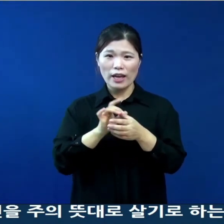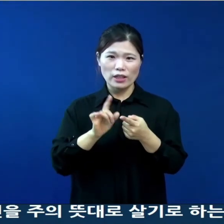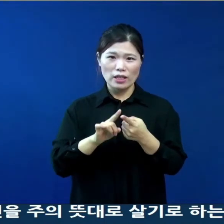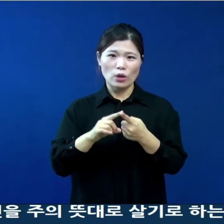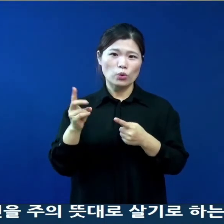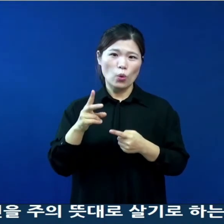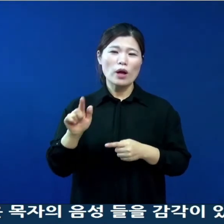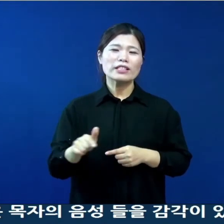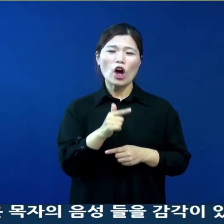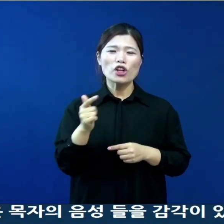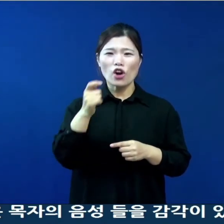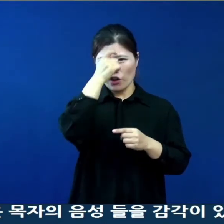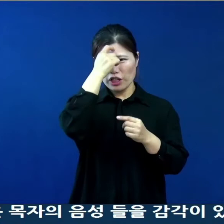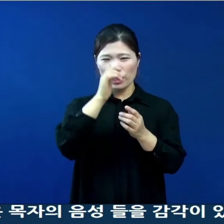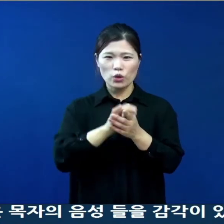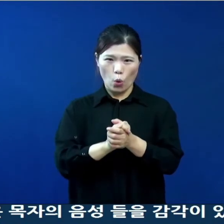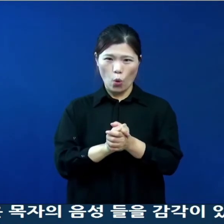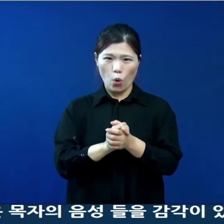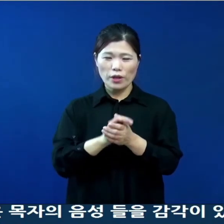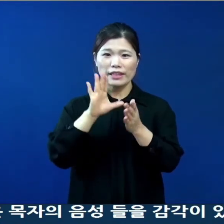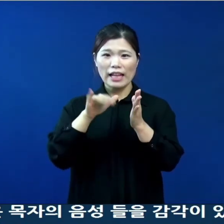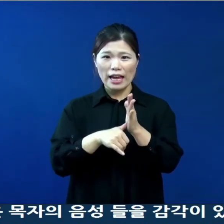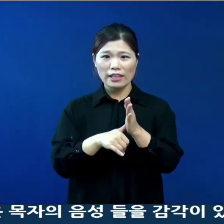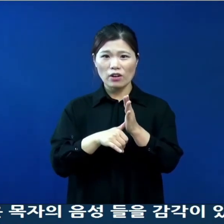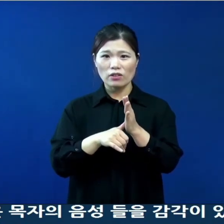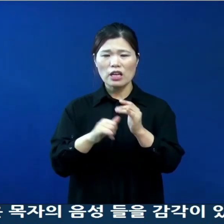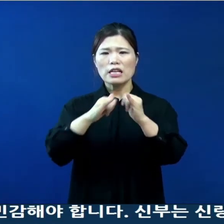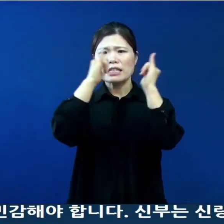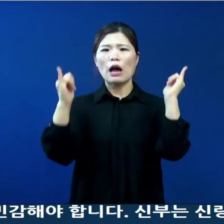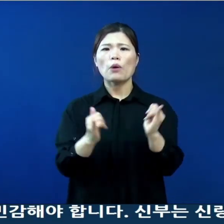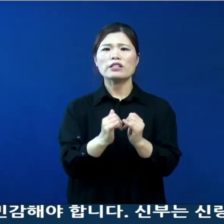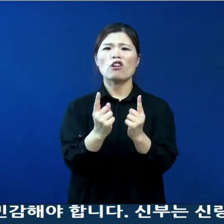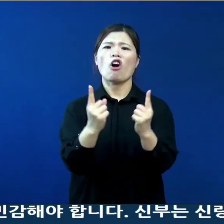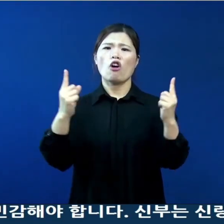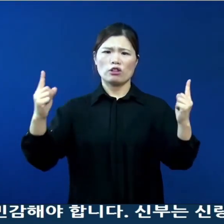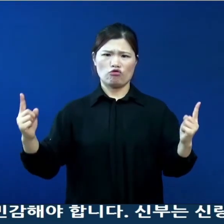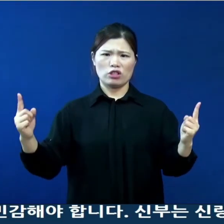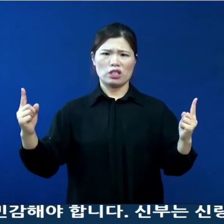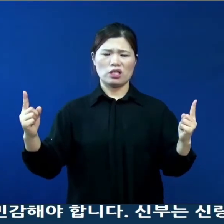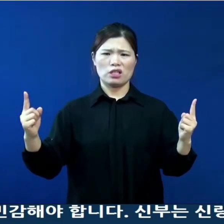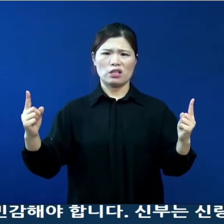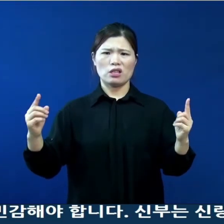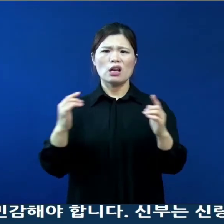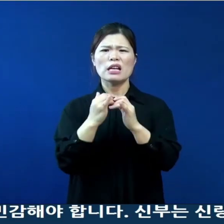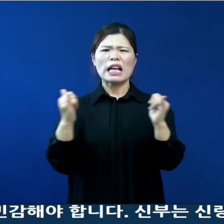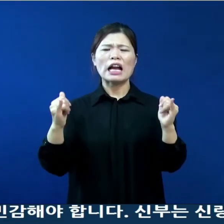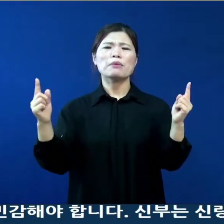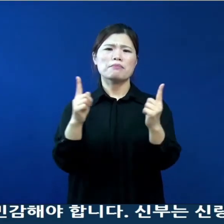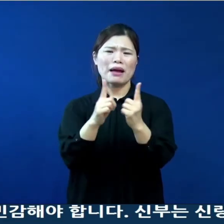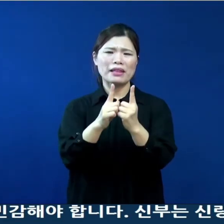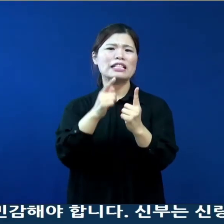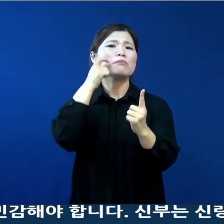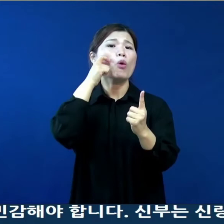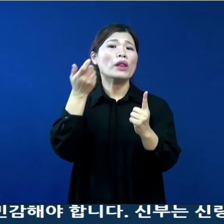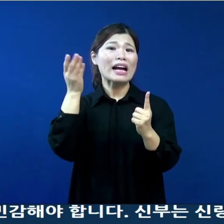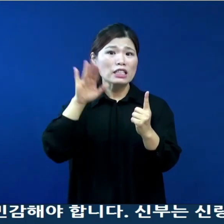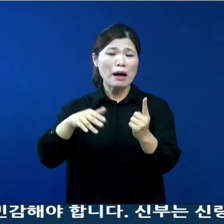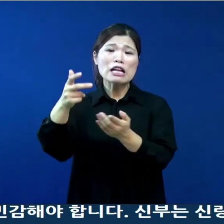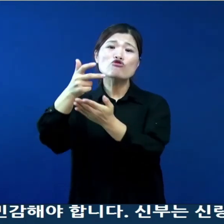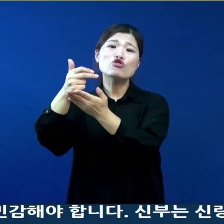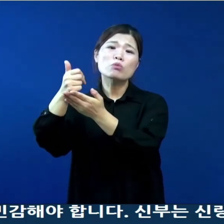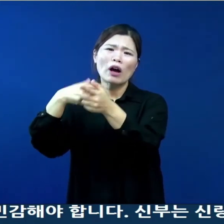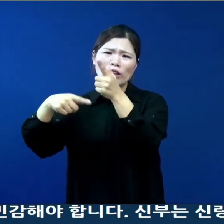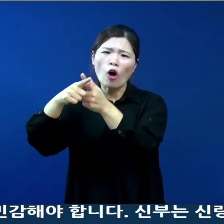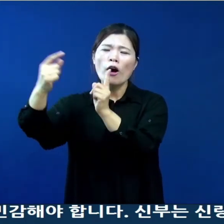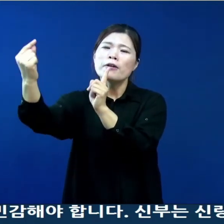저녁기도에 참석하셔서 사회적 거리 두기로 사람을 만날 수 없는 이때에 주님과의 거리는 오히려 좁히시면서